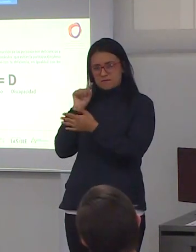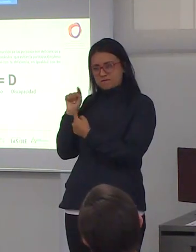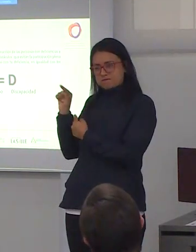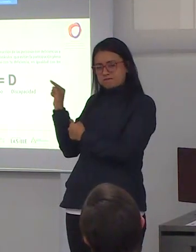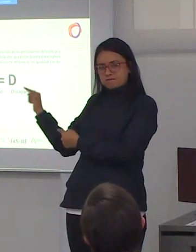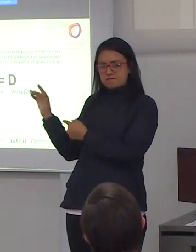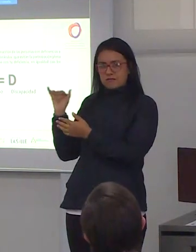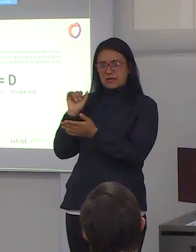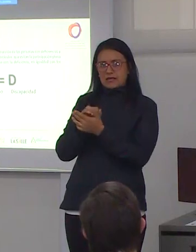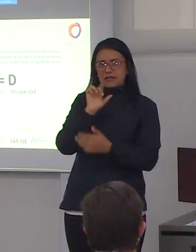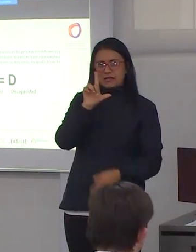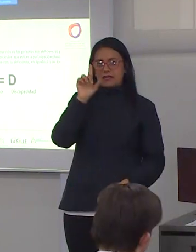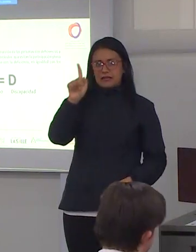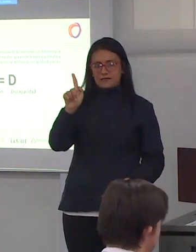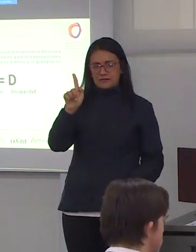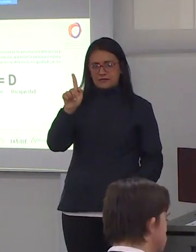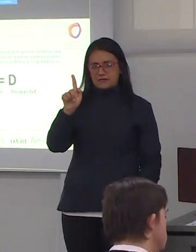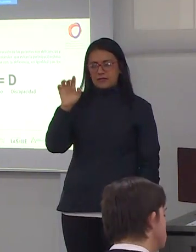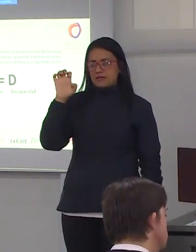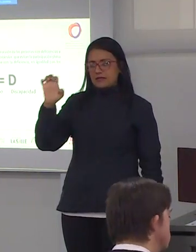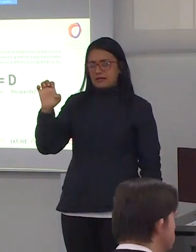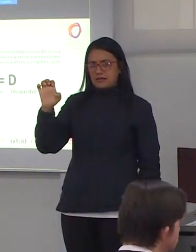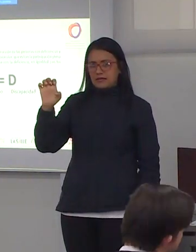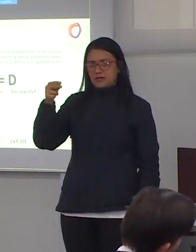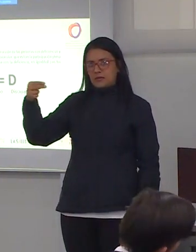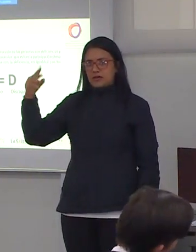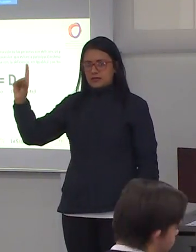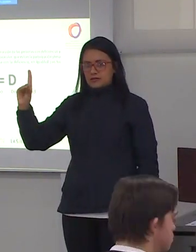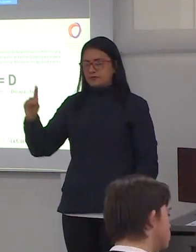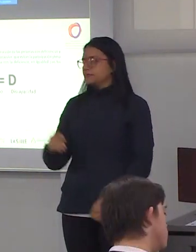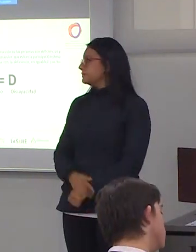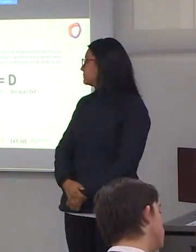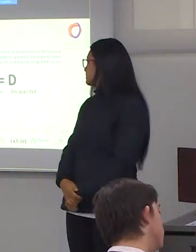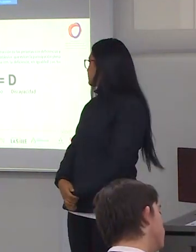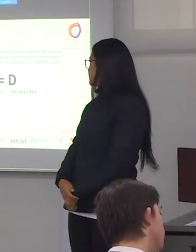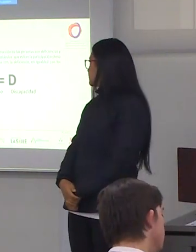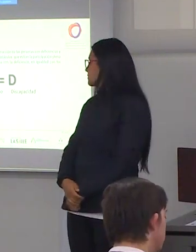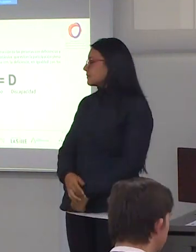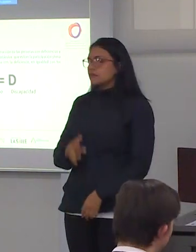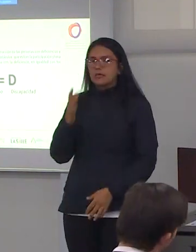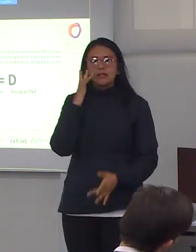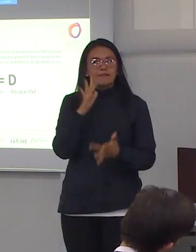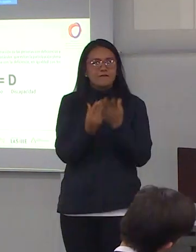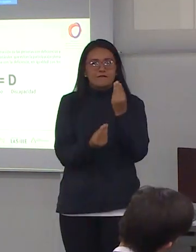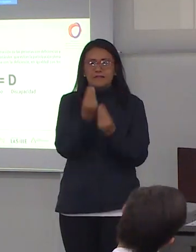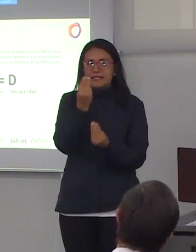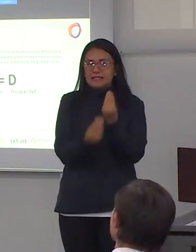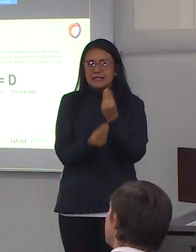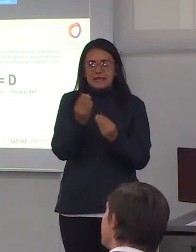que hay una LF y una E igual a D física cuántica pura